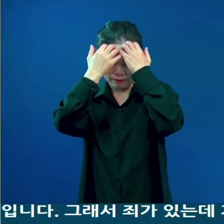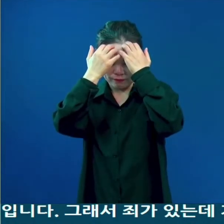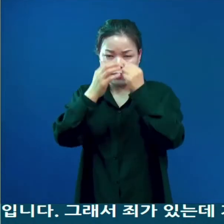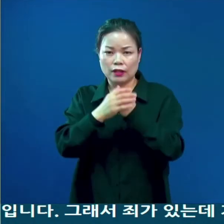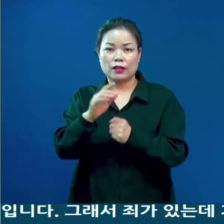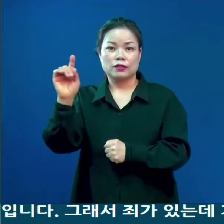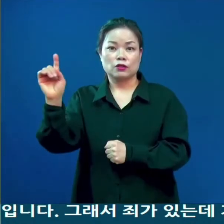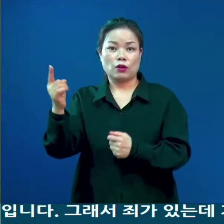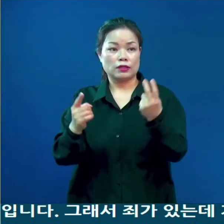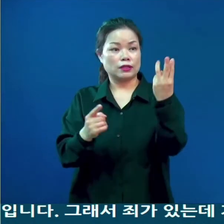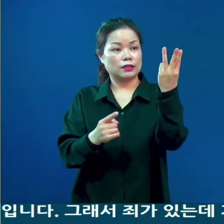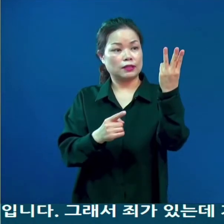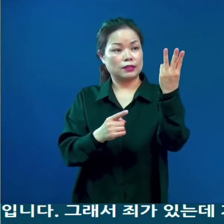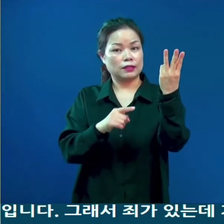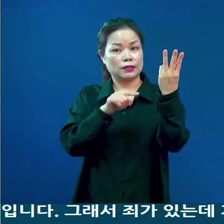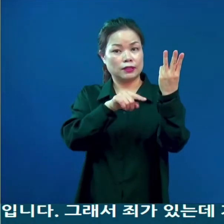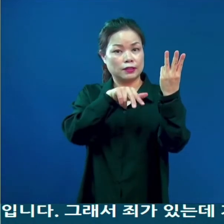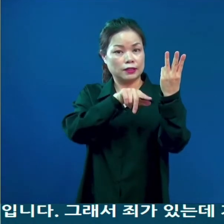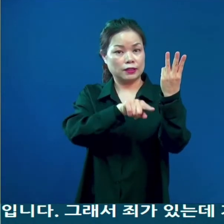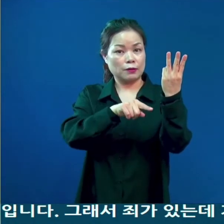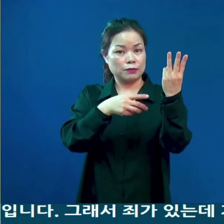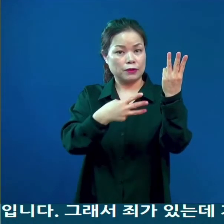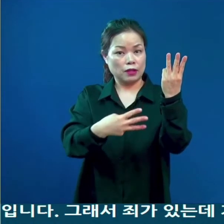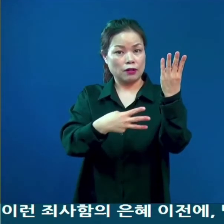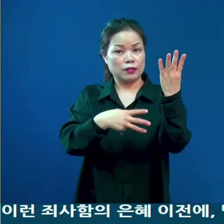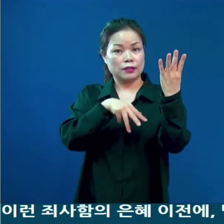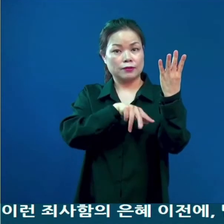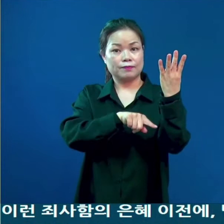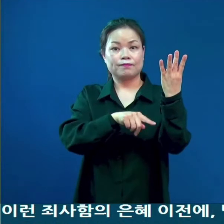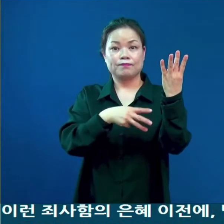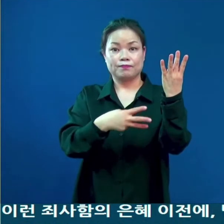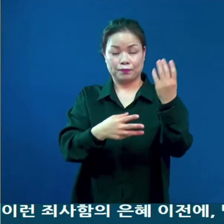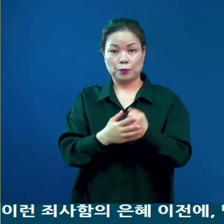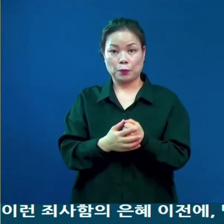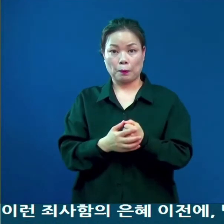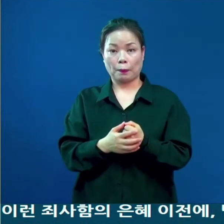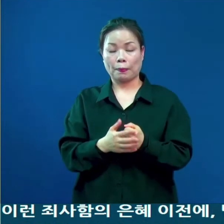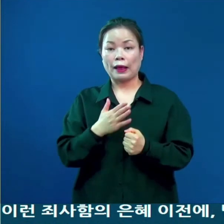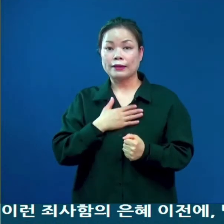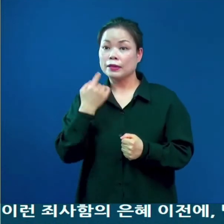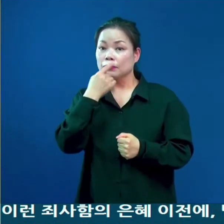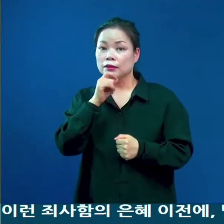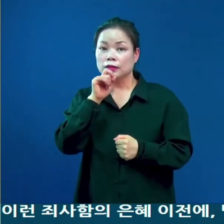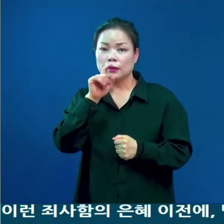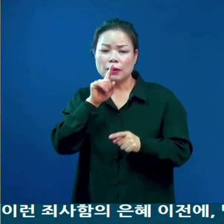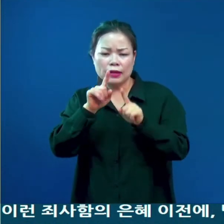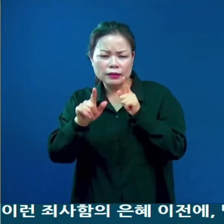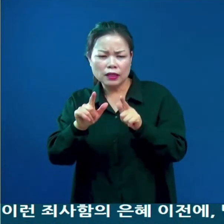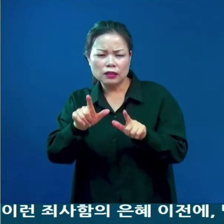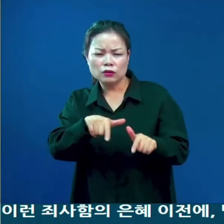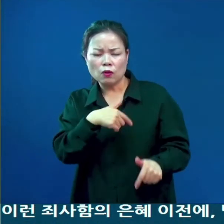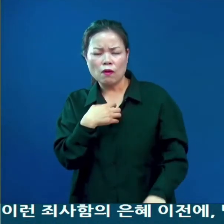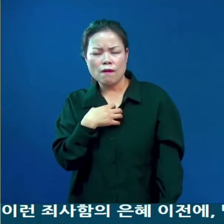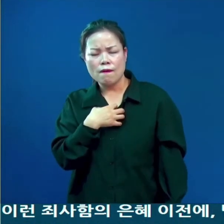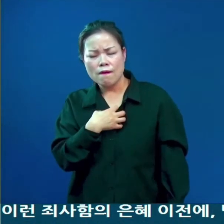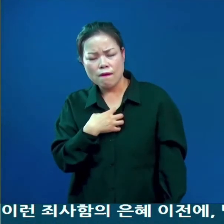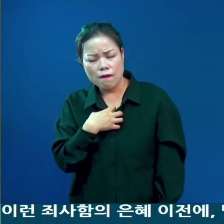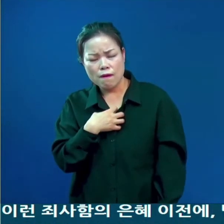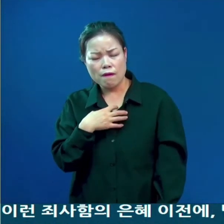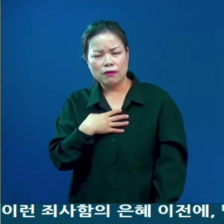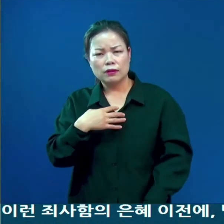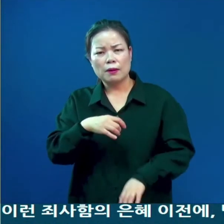3절과 4절에 이렇게 고백을 합니다. 내가 입을 열지 아니할 때에 종일 신음함으로 내